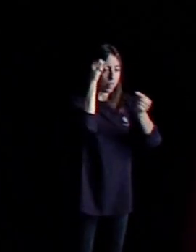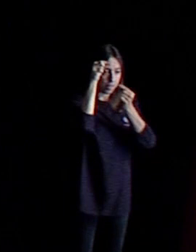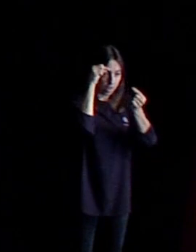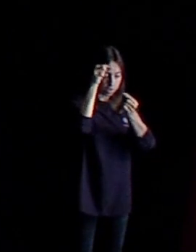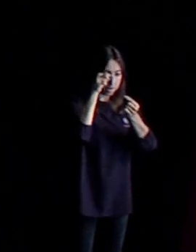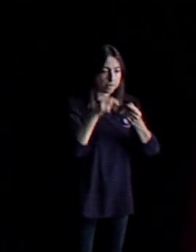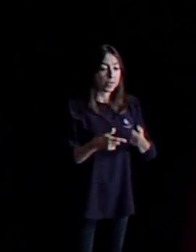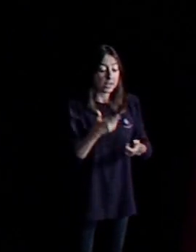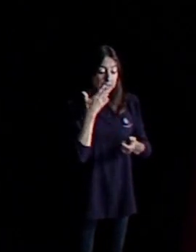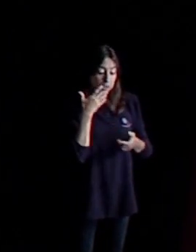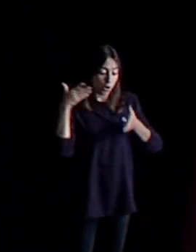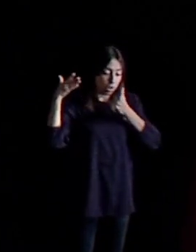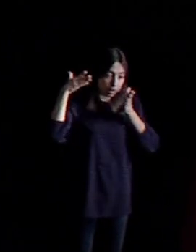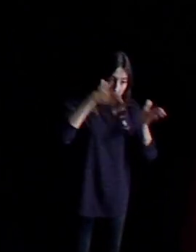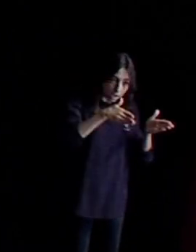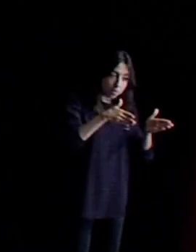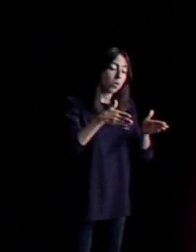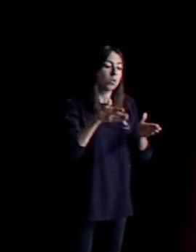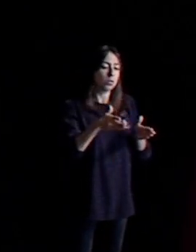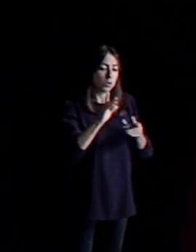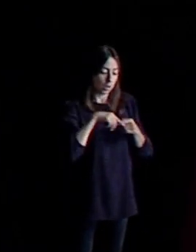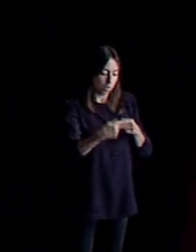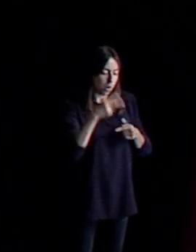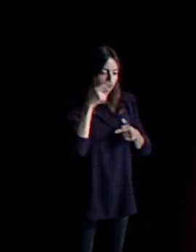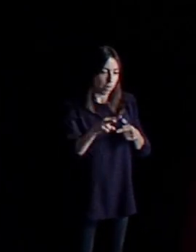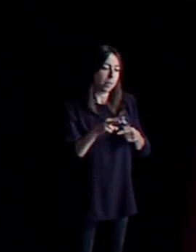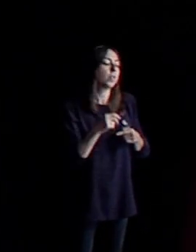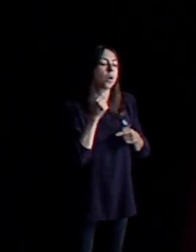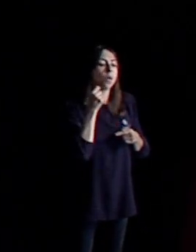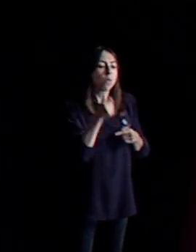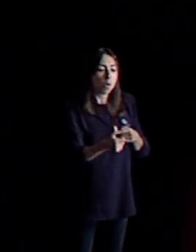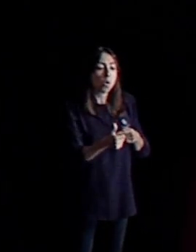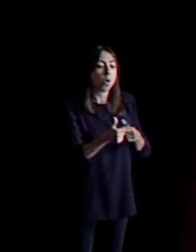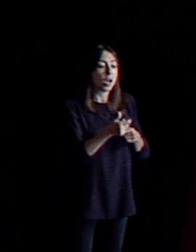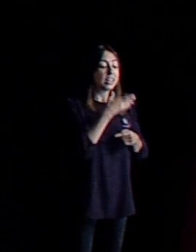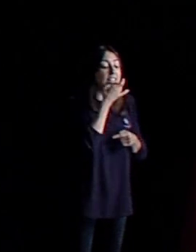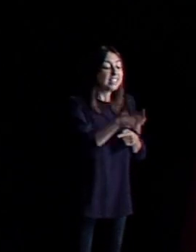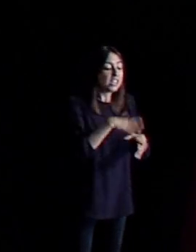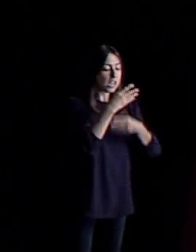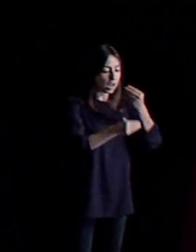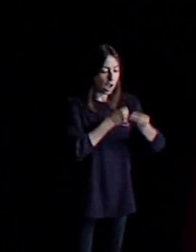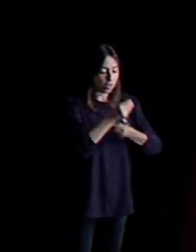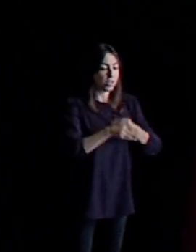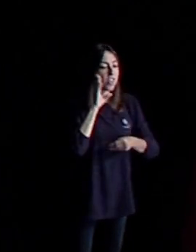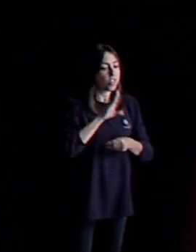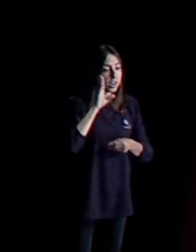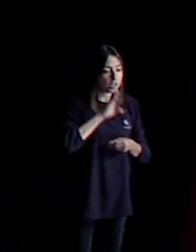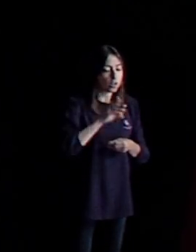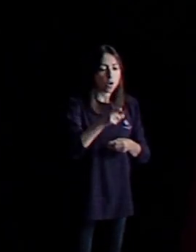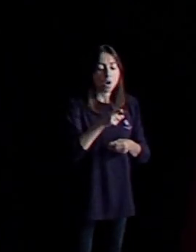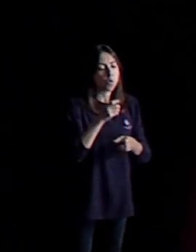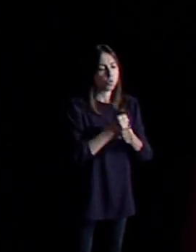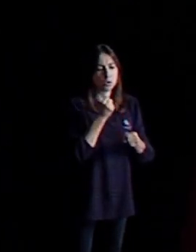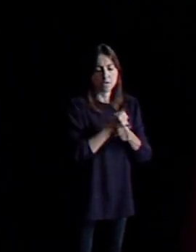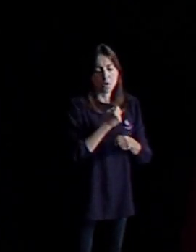Si nos centramos en lo que son, y vamos a ver ahora un poco, de los que perpetran los delitos de odio, hay un trabajo muy